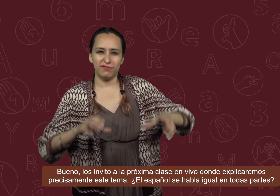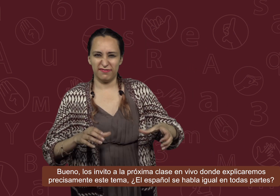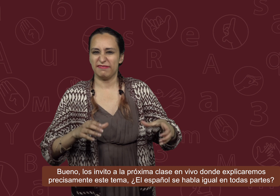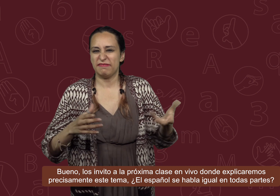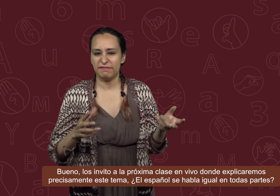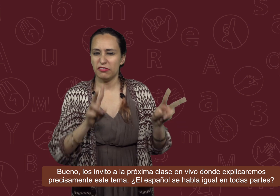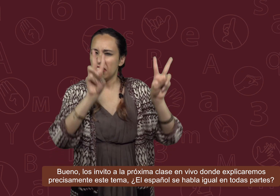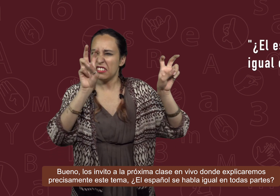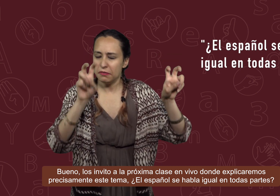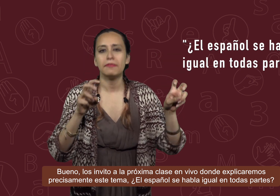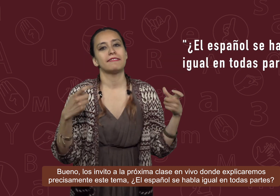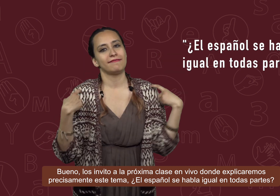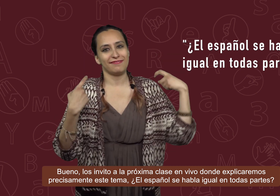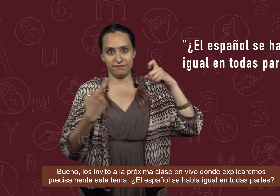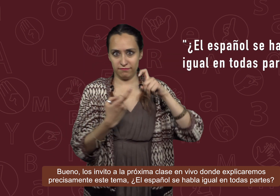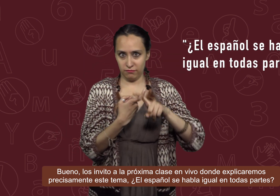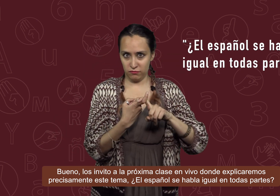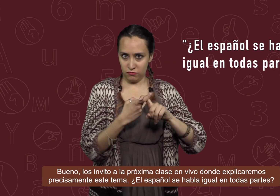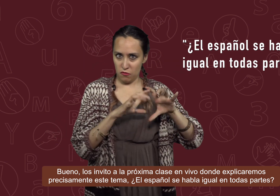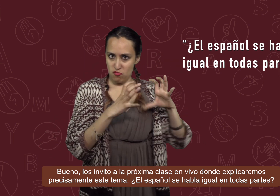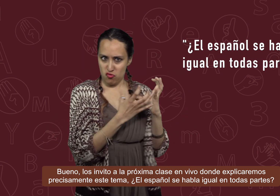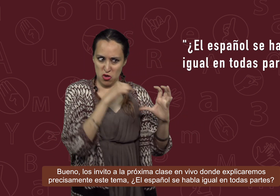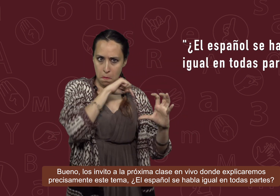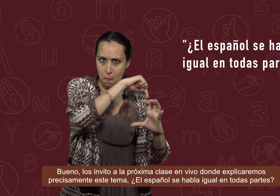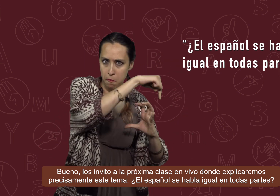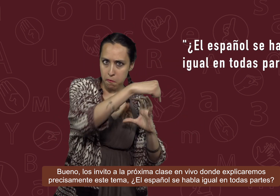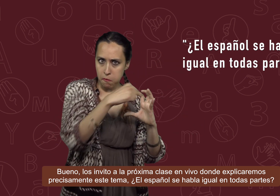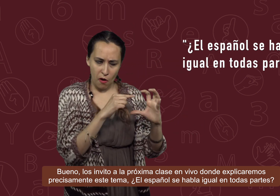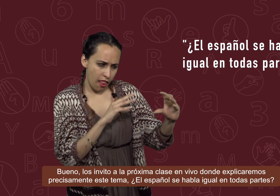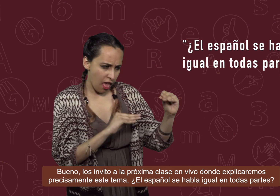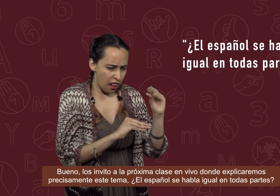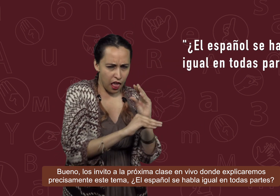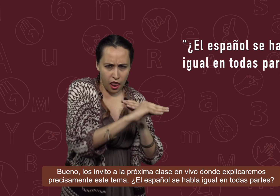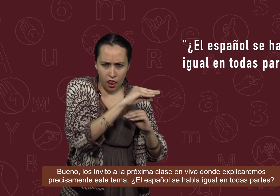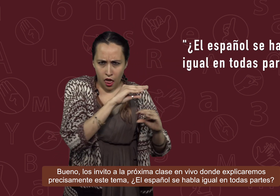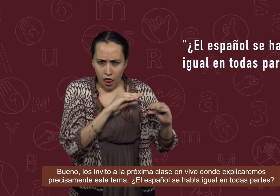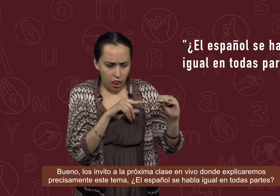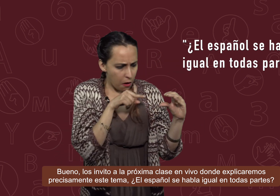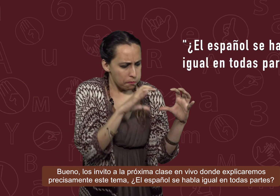explicaremos precisamente este tema. ¿El español se habla igual en todas partes?